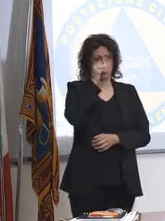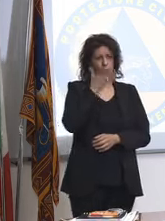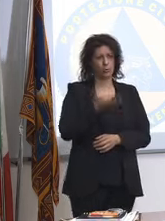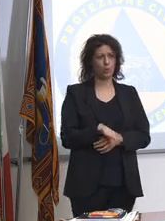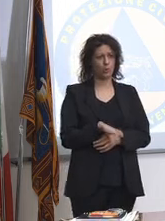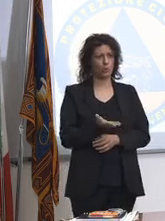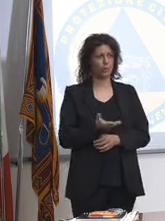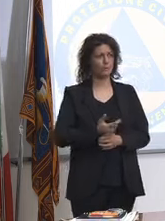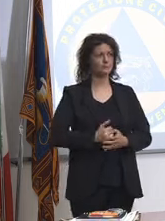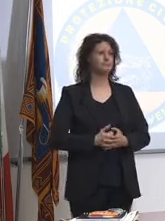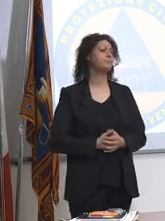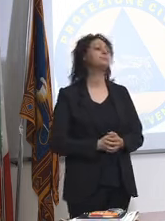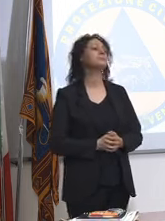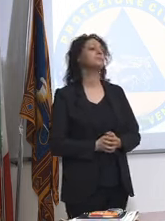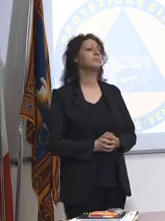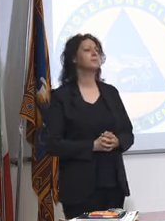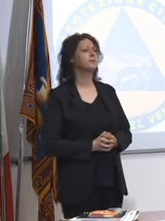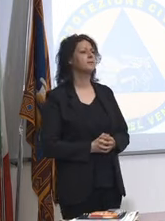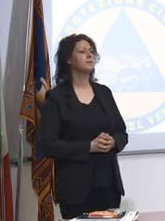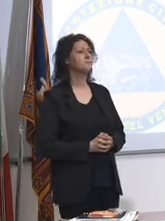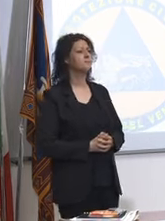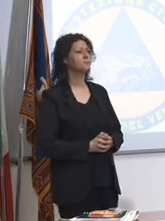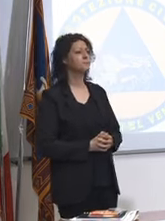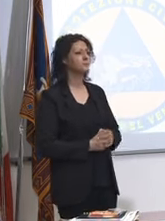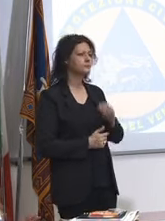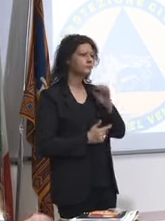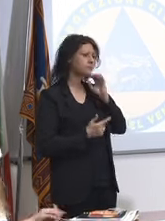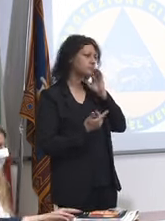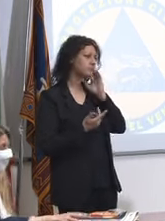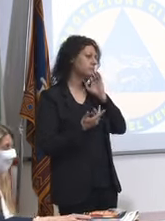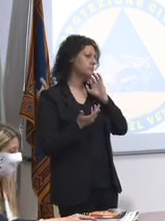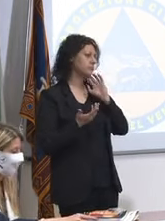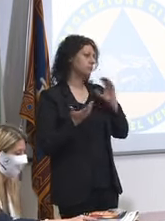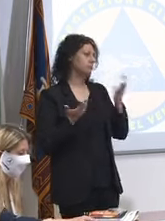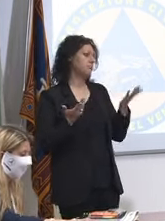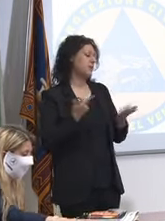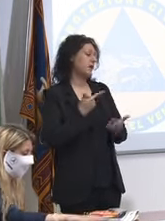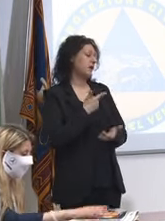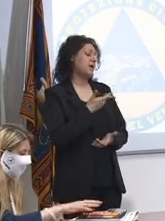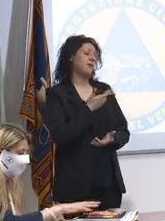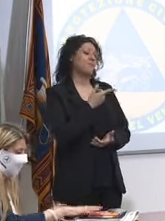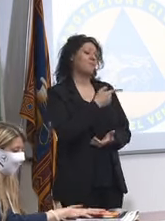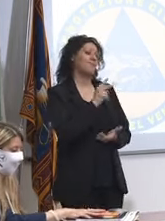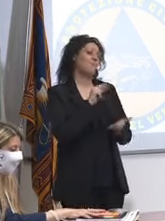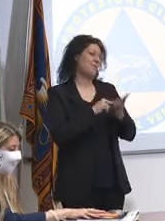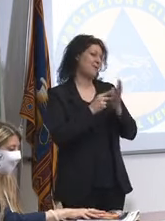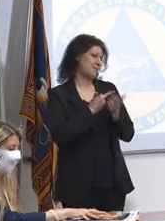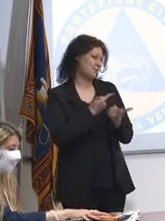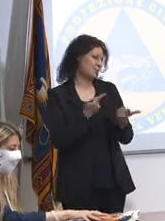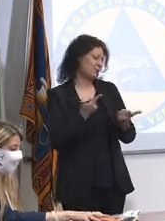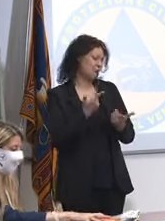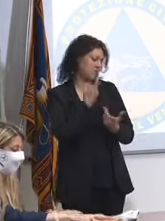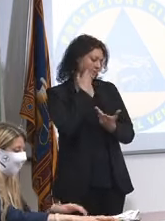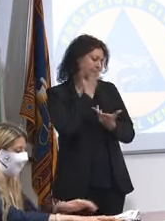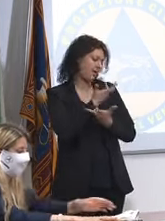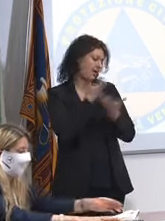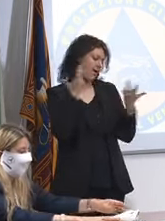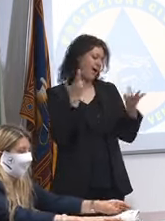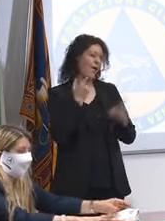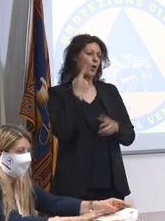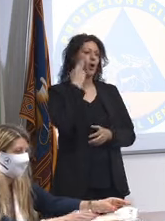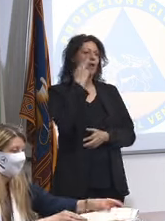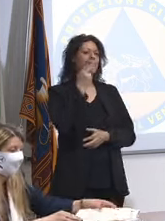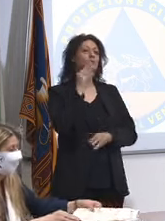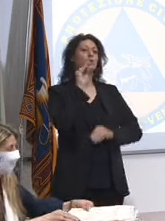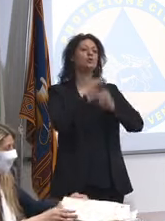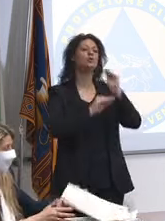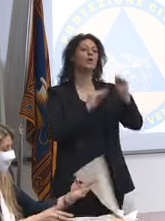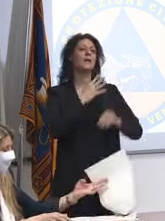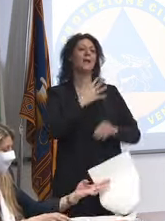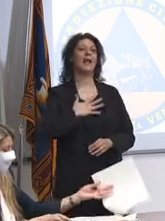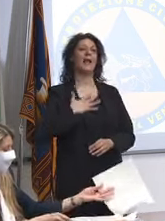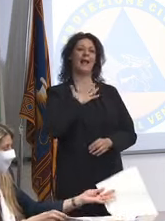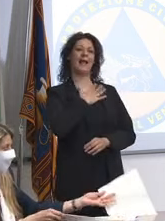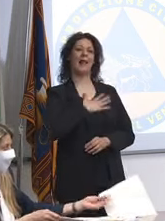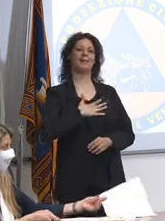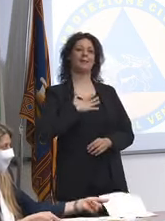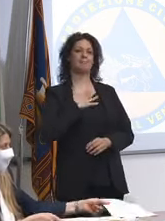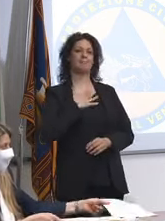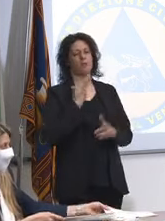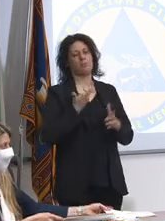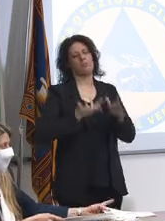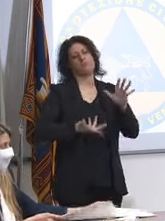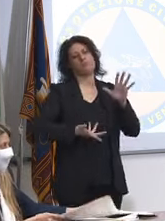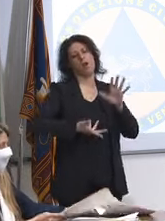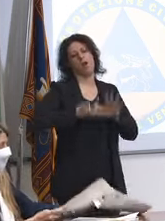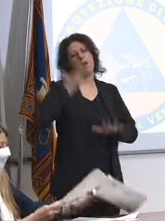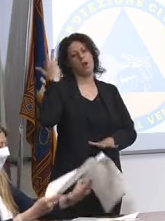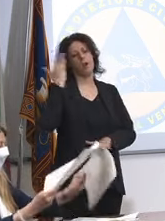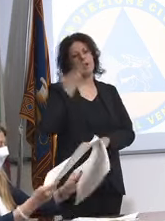Presidente, lei non ha problemi di rielezione, mi pare evidente, i sondaggi dimostrano che il suo gradimento ha superato forse... No, ho problemi etici. Ecco, no,